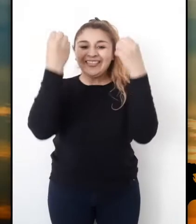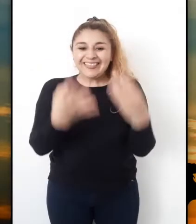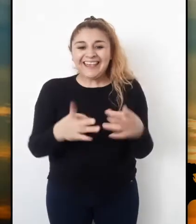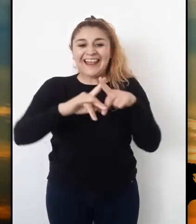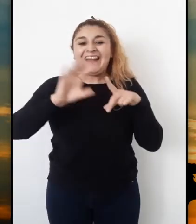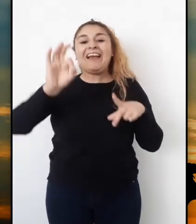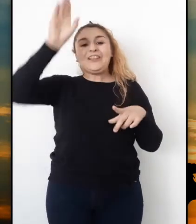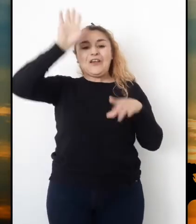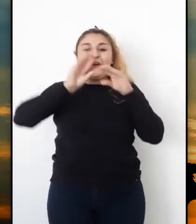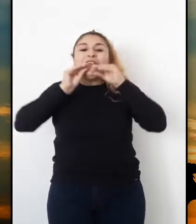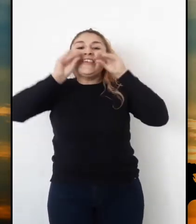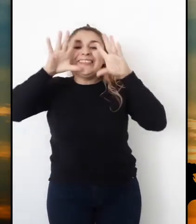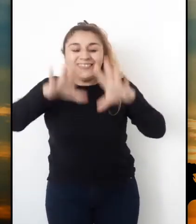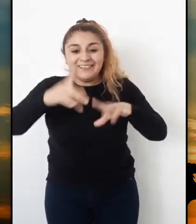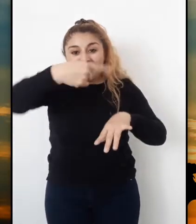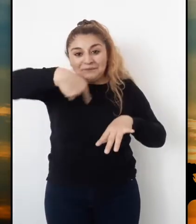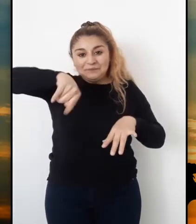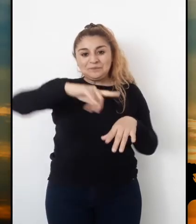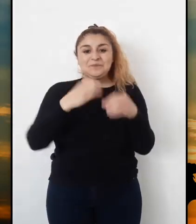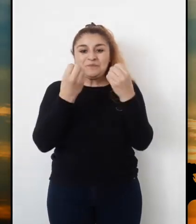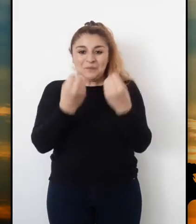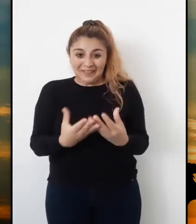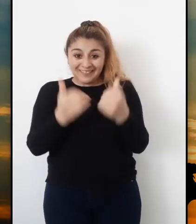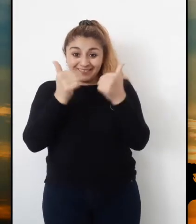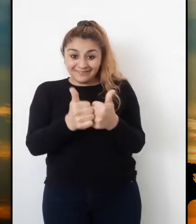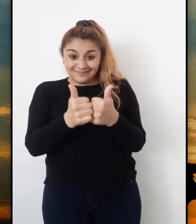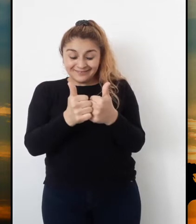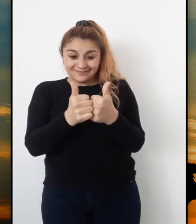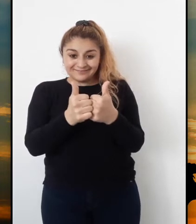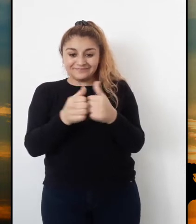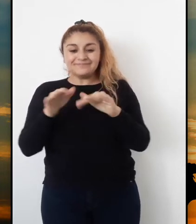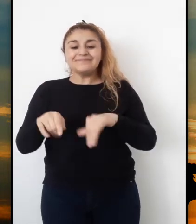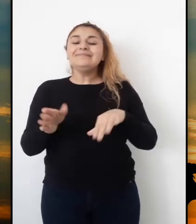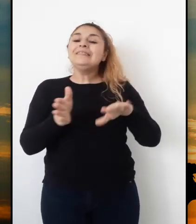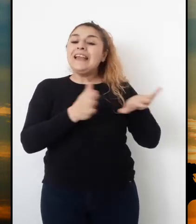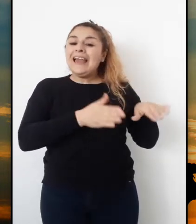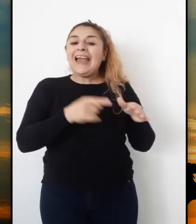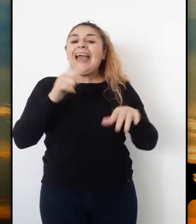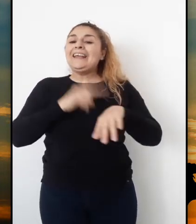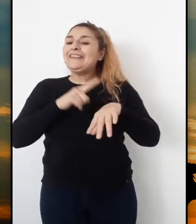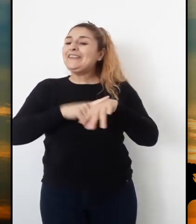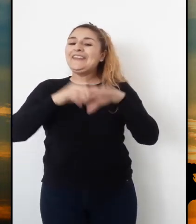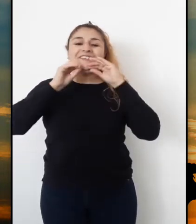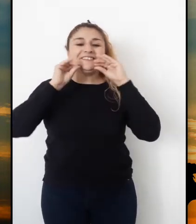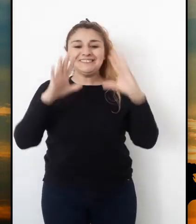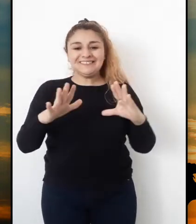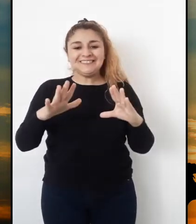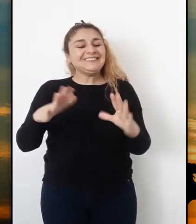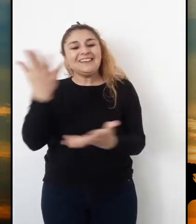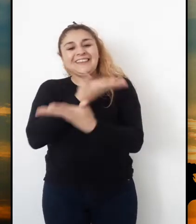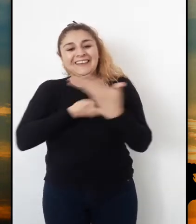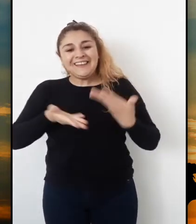Buen día, hermanos. El Señor le bendiga. ¿Cómo están? ¿Bien? Amén. Una bendición de estar juntos